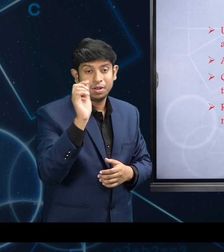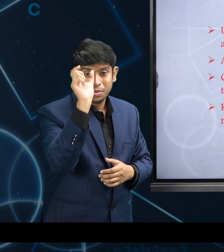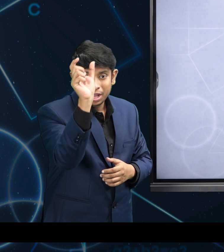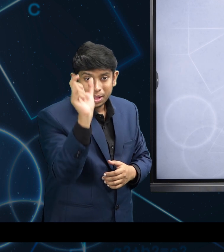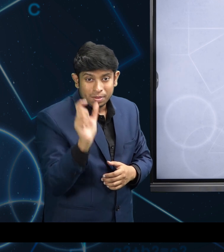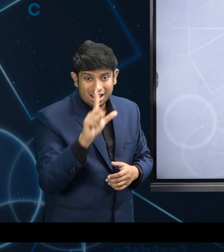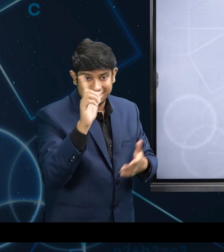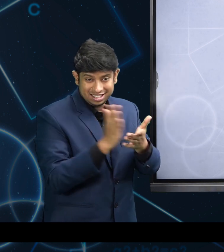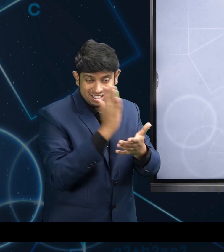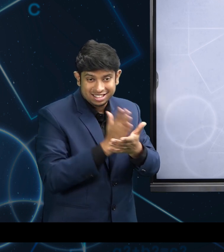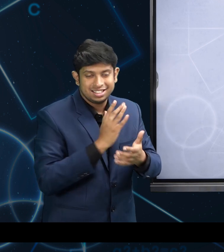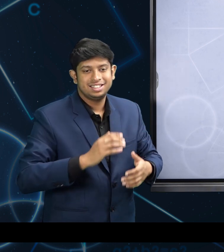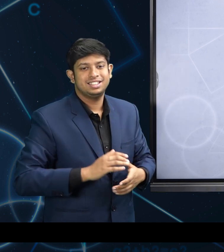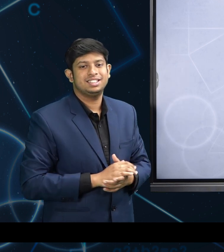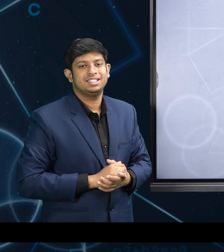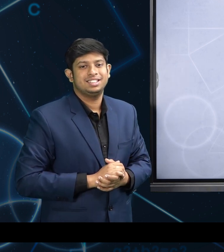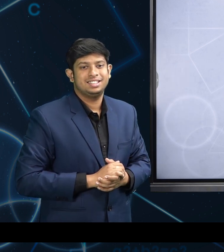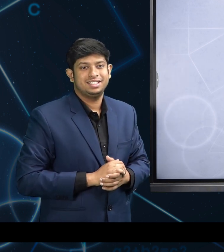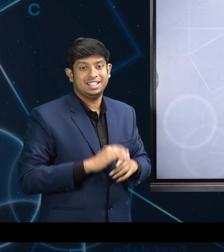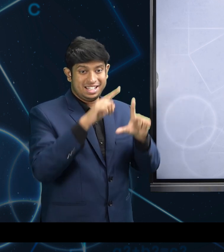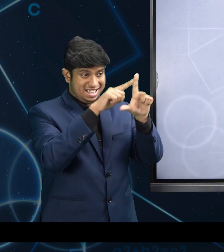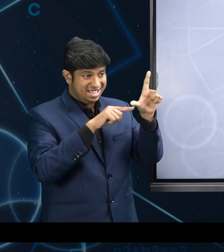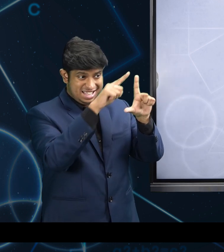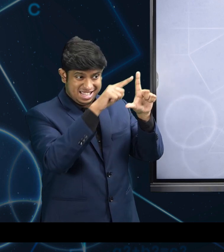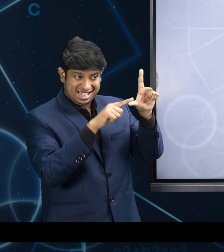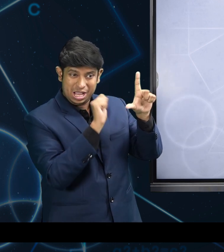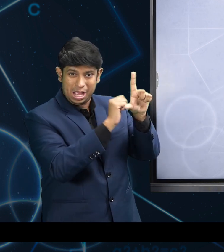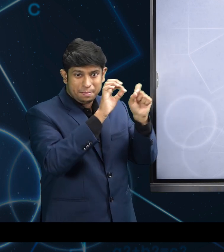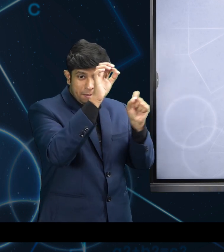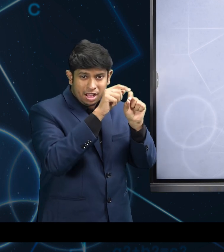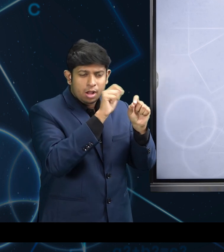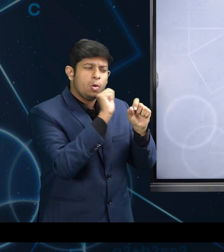కీవర్డ్లు. ఈ పాఠం నుండి కీలక పదాలు: త్రికోణమితి పట్టికలు,